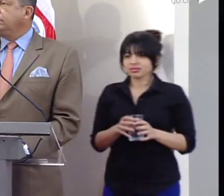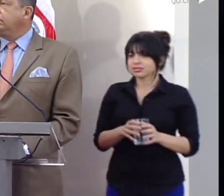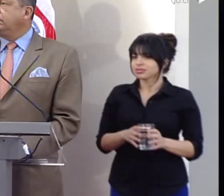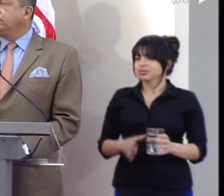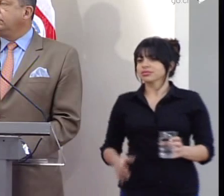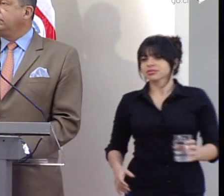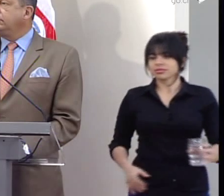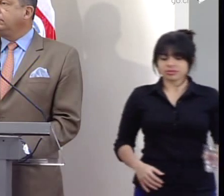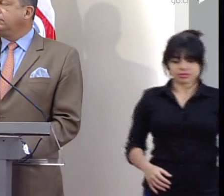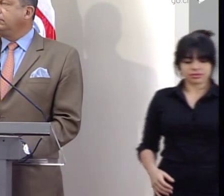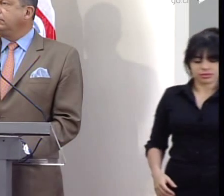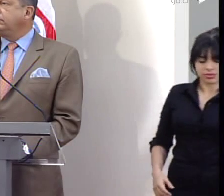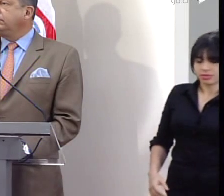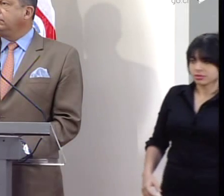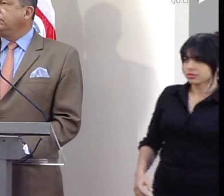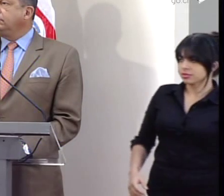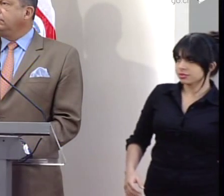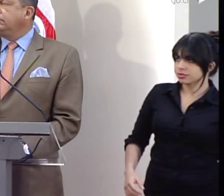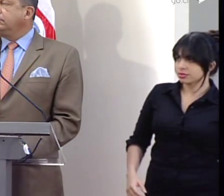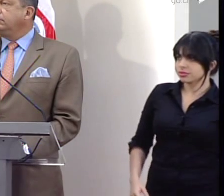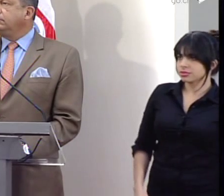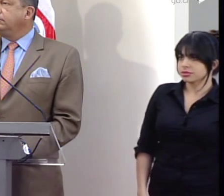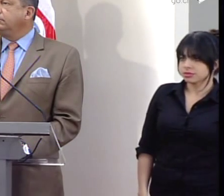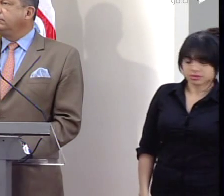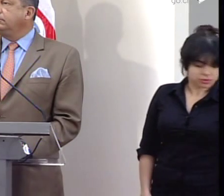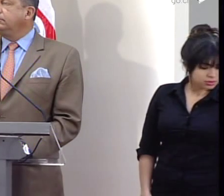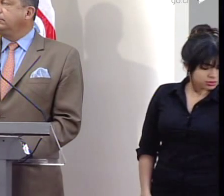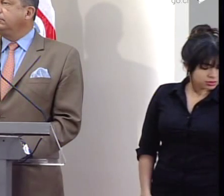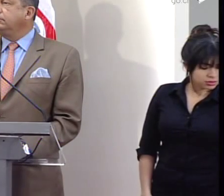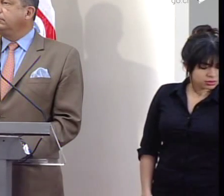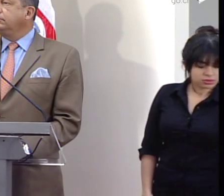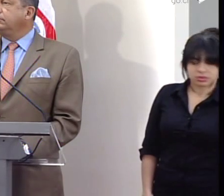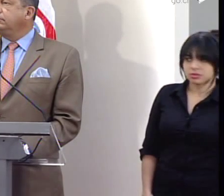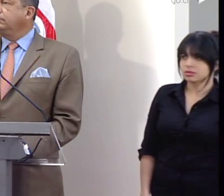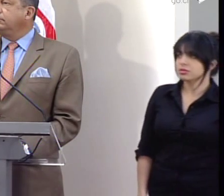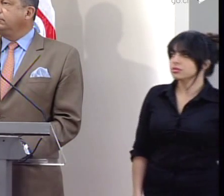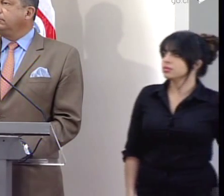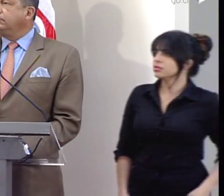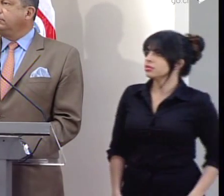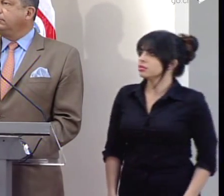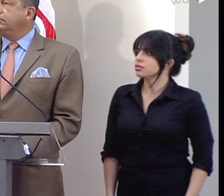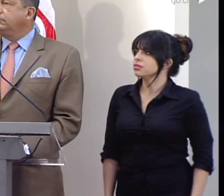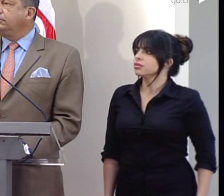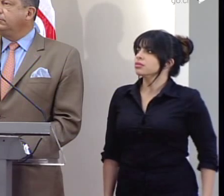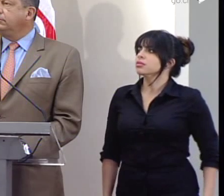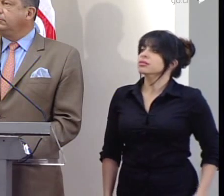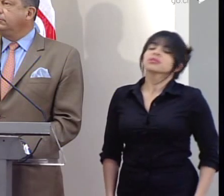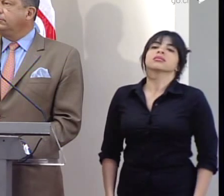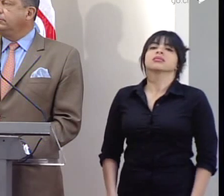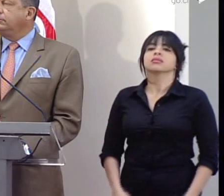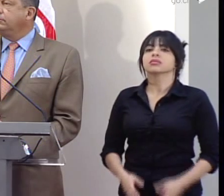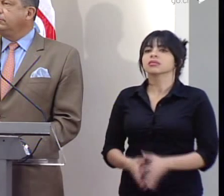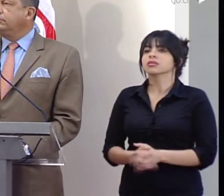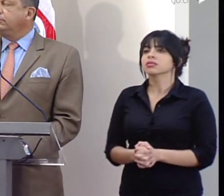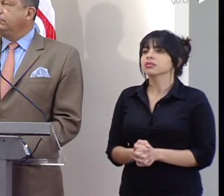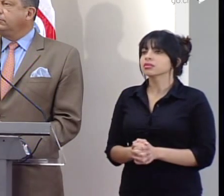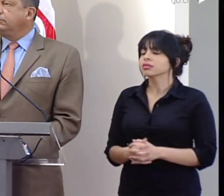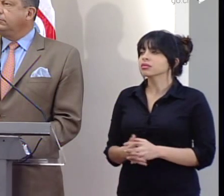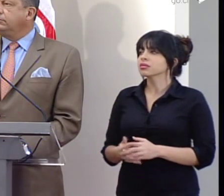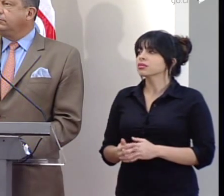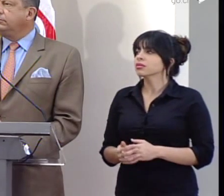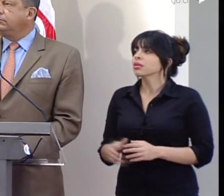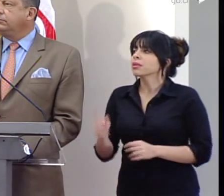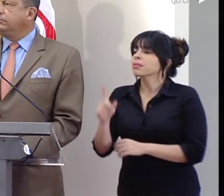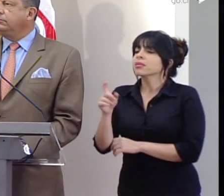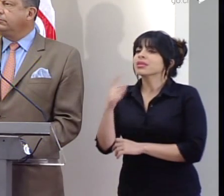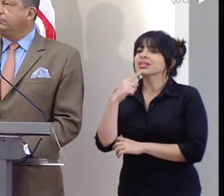Consejo anterior, a mí me surgen 3 dudas. La primera es si ella le dijo a usted explícitamente cuando se reunió con usted